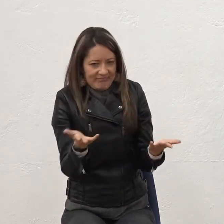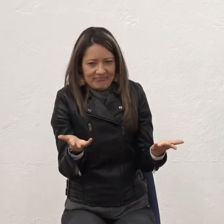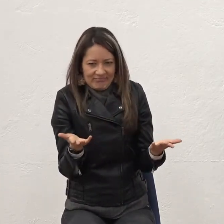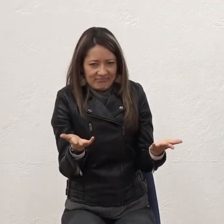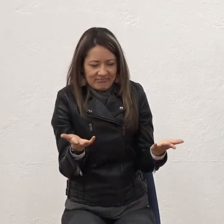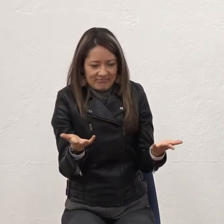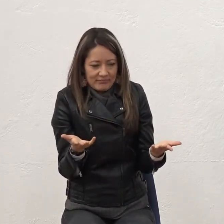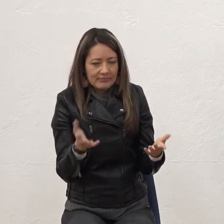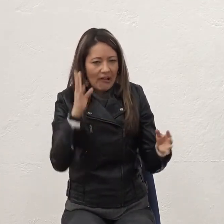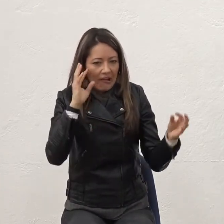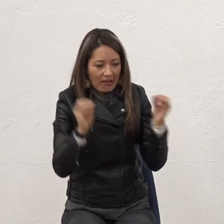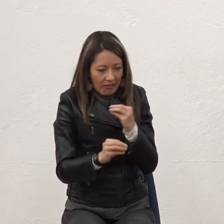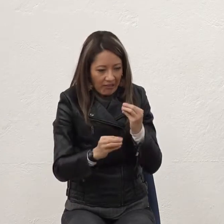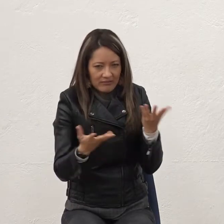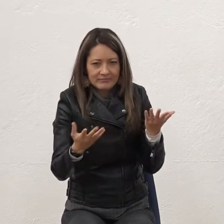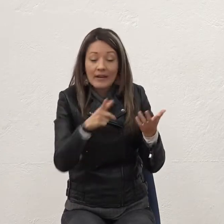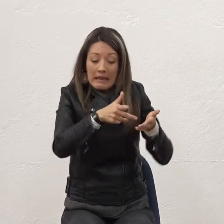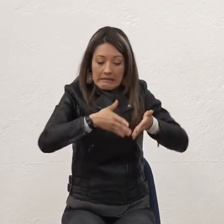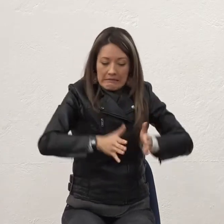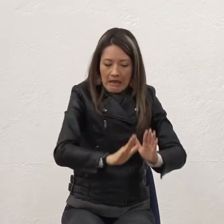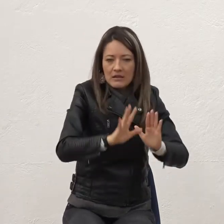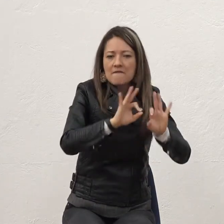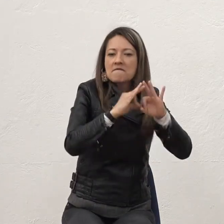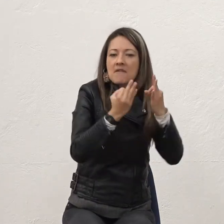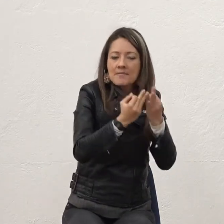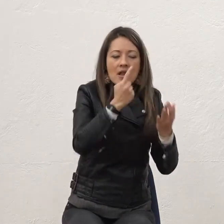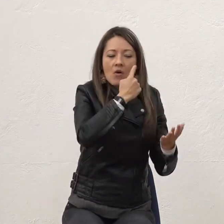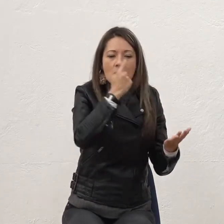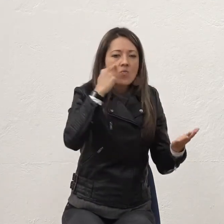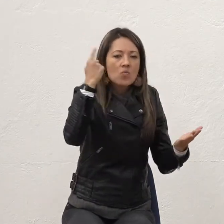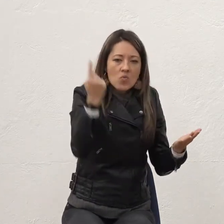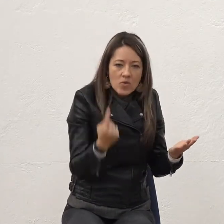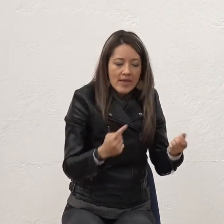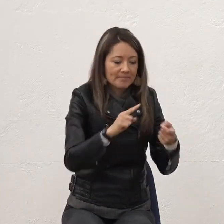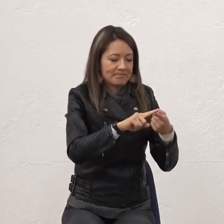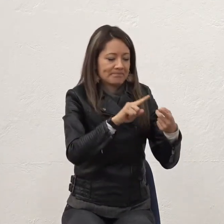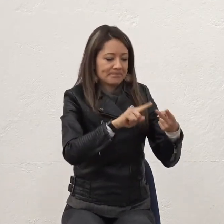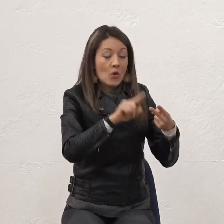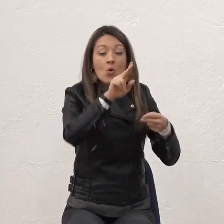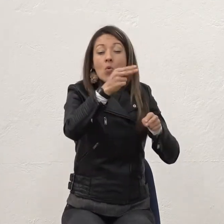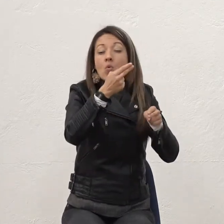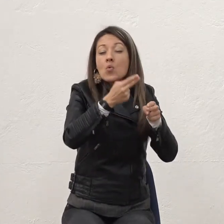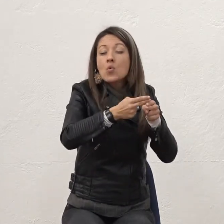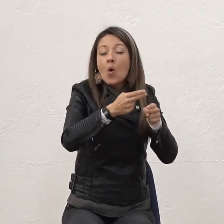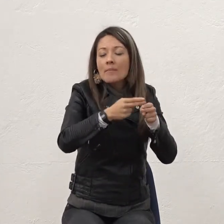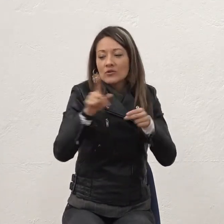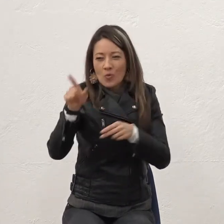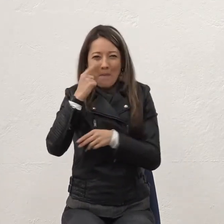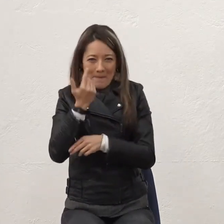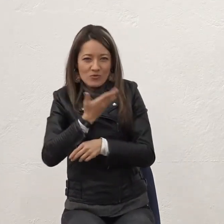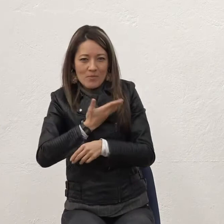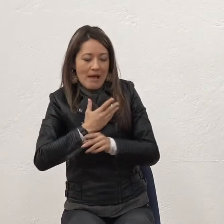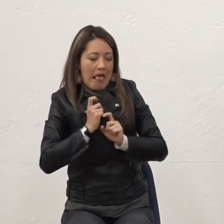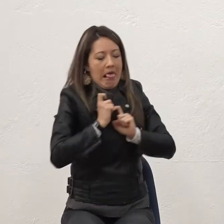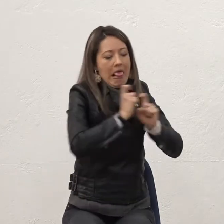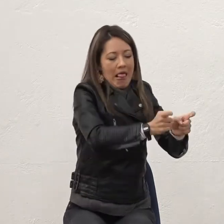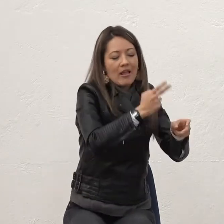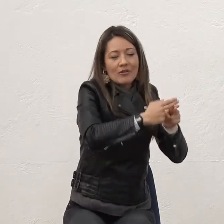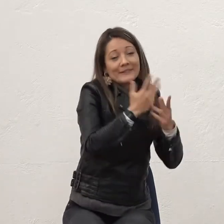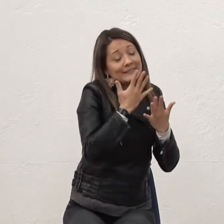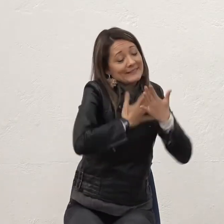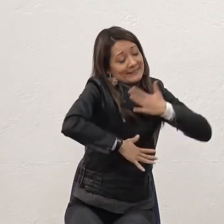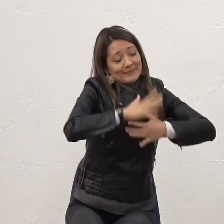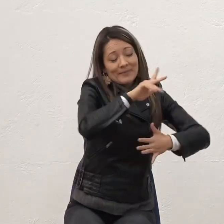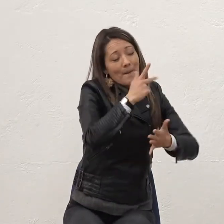Nació de una familia judía, con un nombre que era el deseo de sus padres para él. Yo